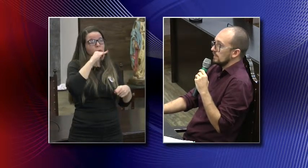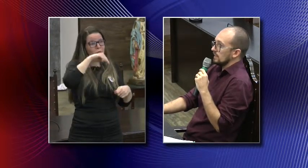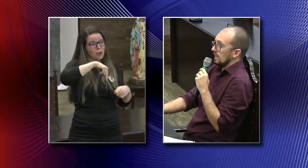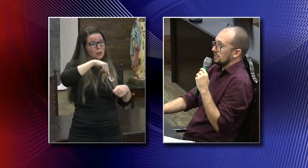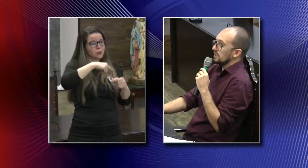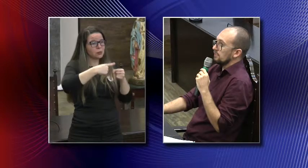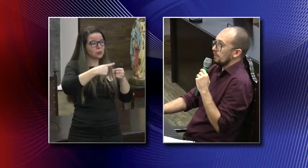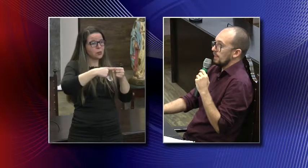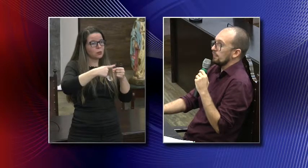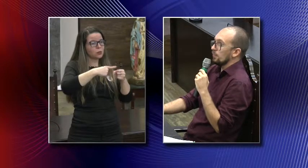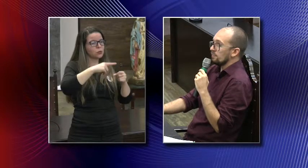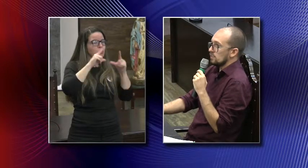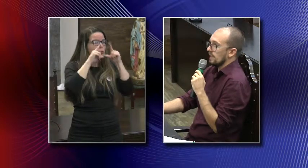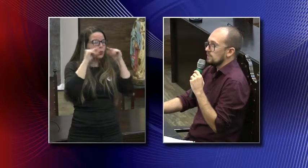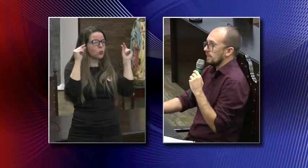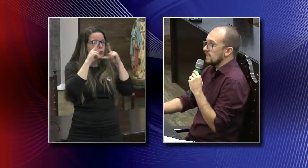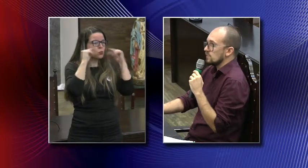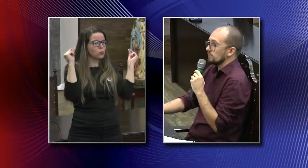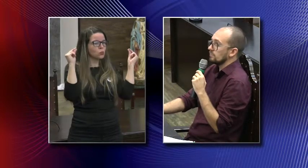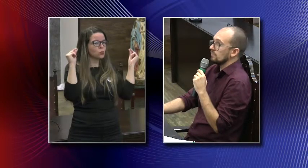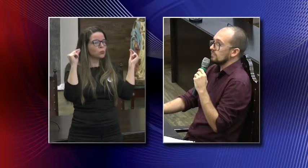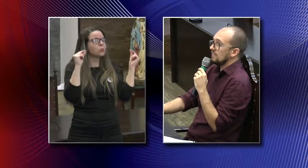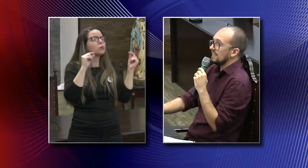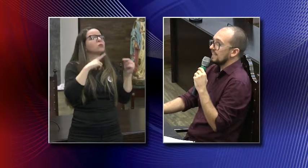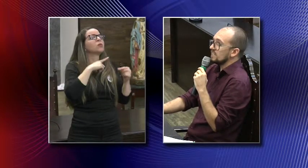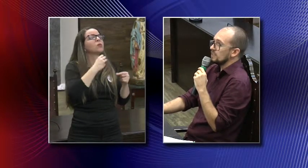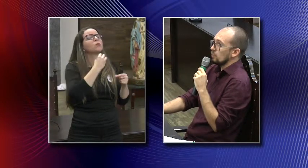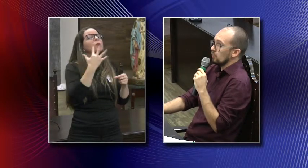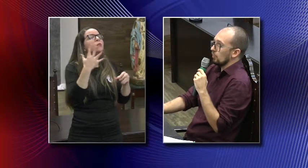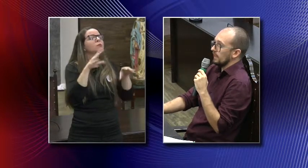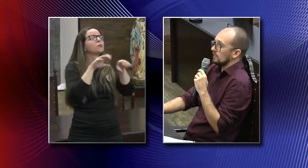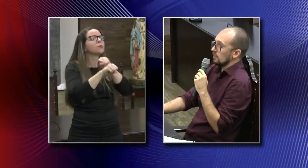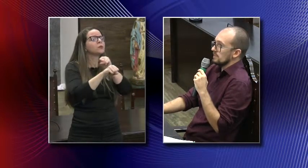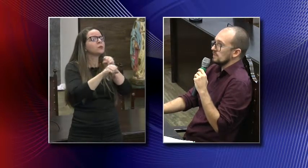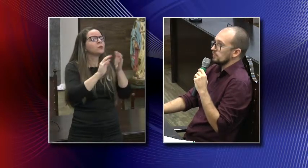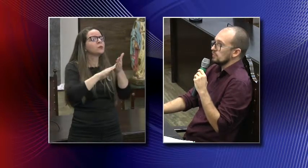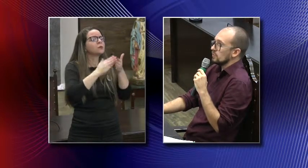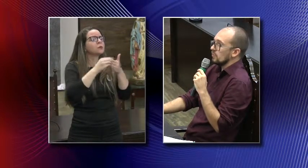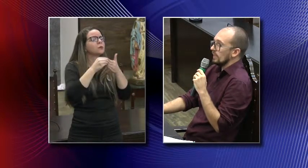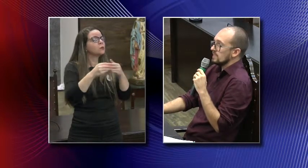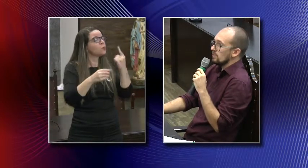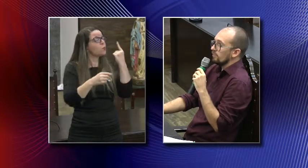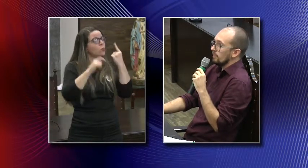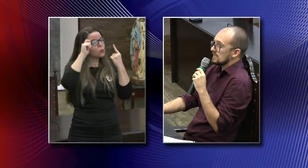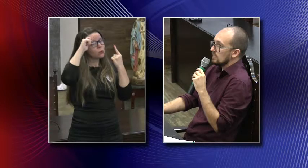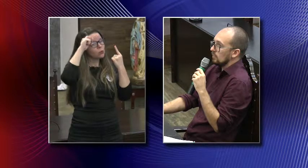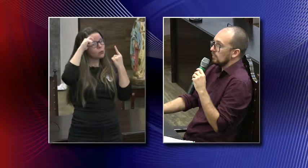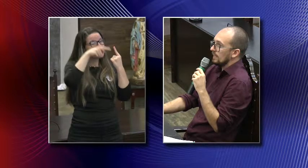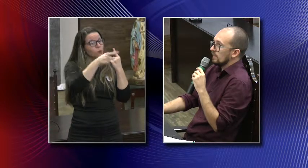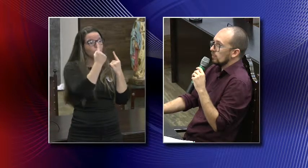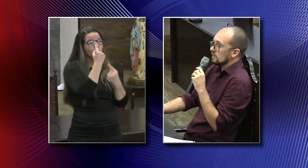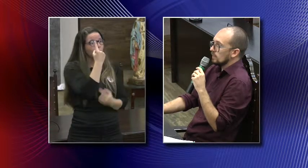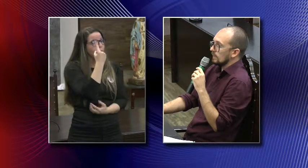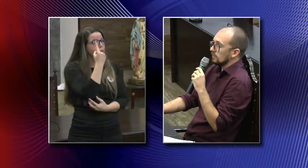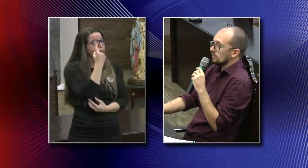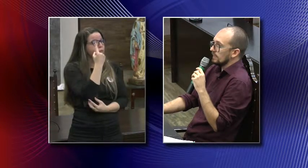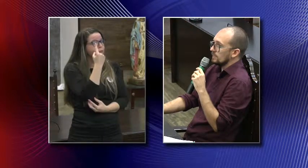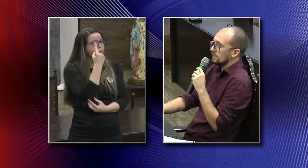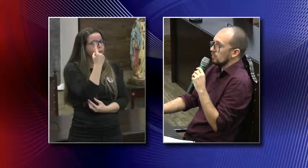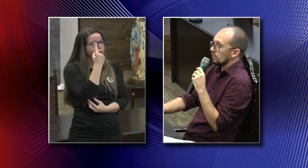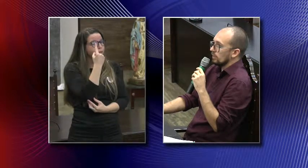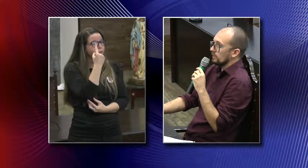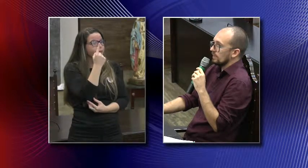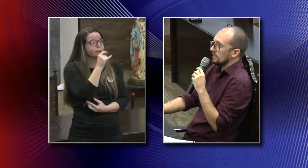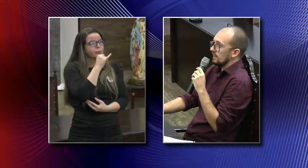surdo-cegueira? A gente tem que formar profissionais para isso. E aqui em Jaú, como é que nós estamos com relação à formação? Conheço o Adalto, daqui